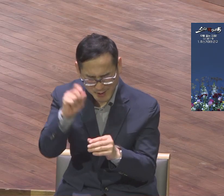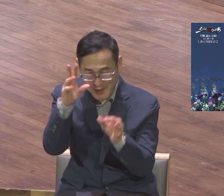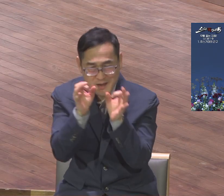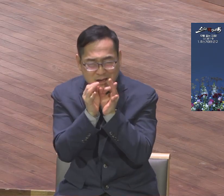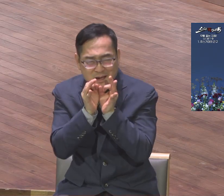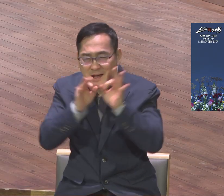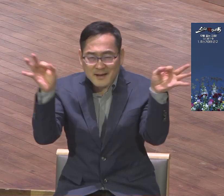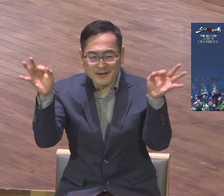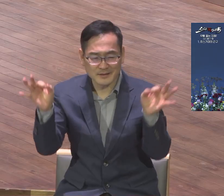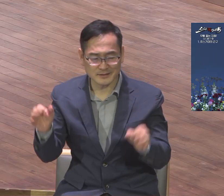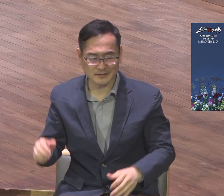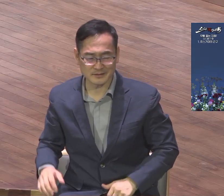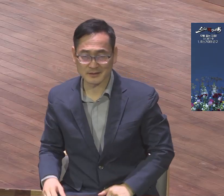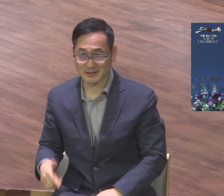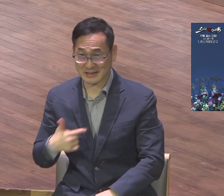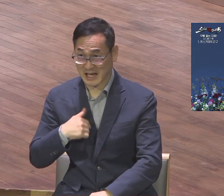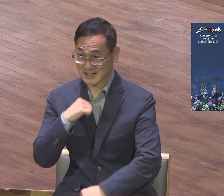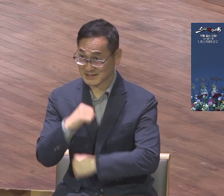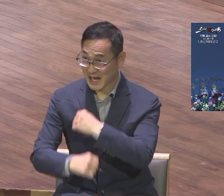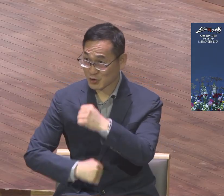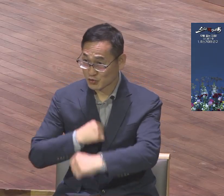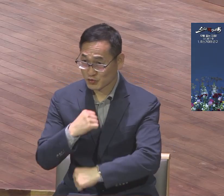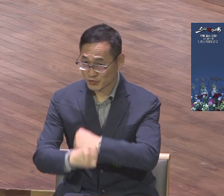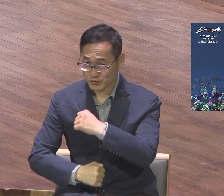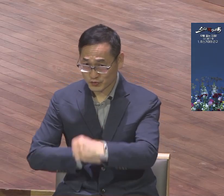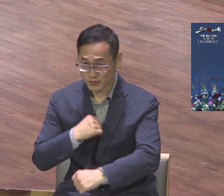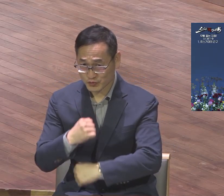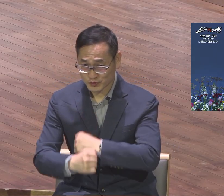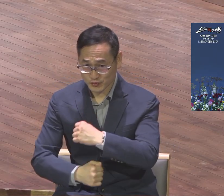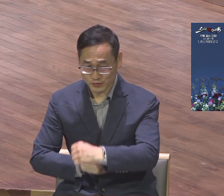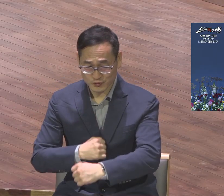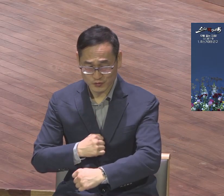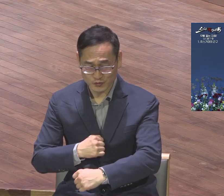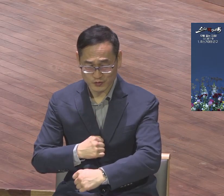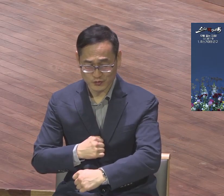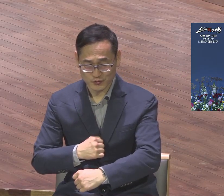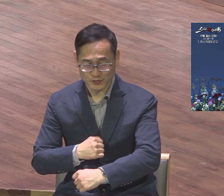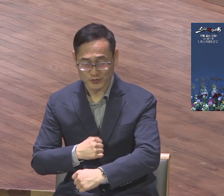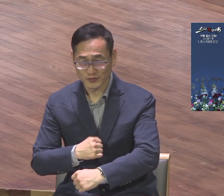내가 자유롭게 나갈 수 있는 이러한